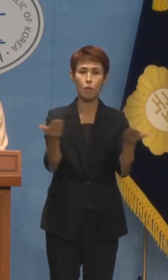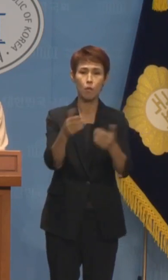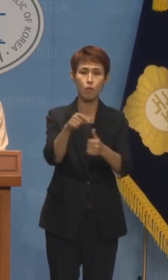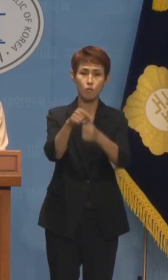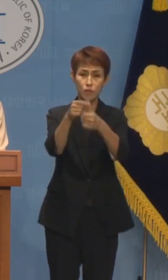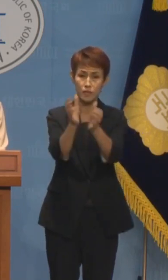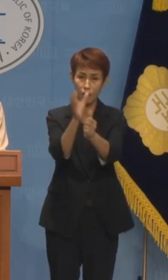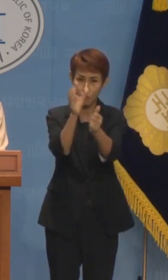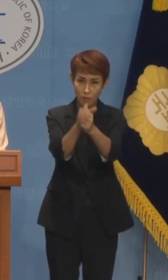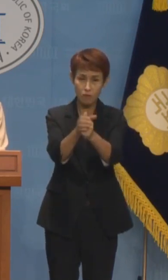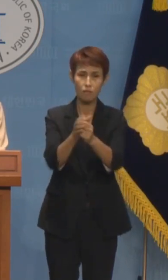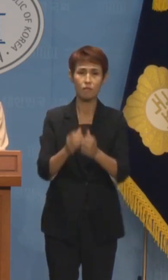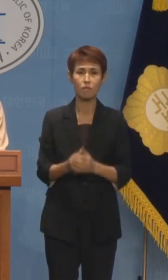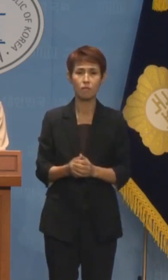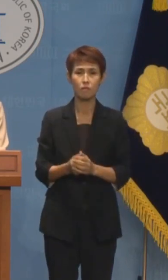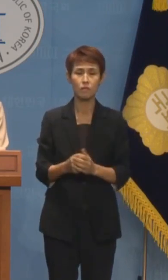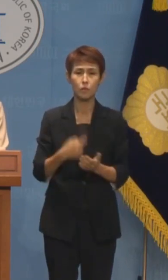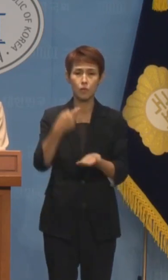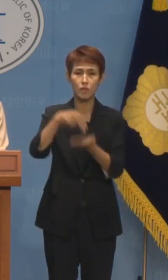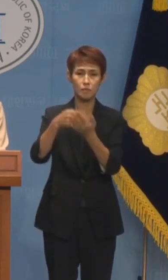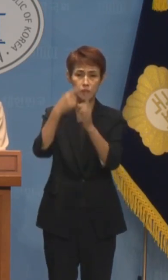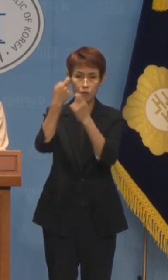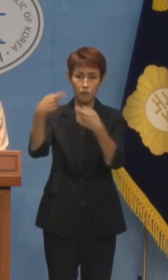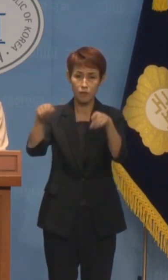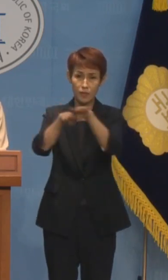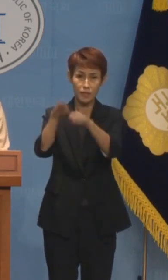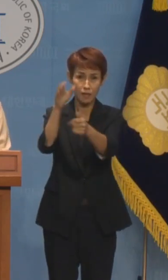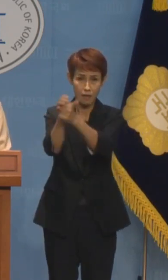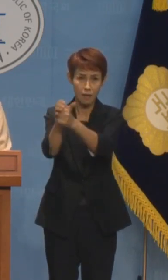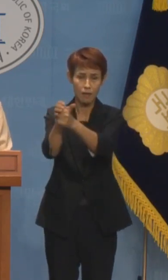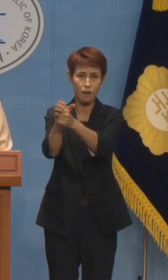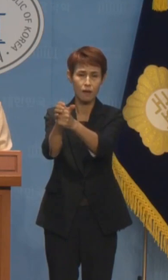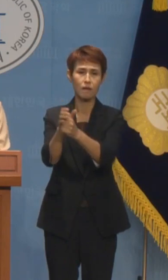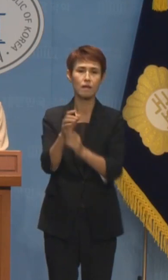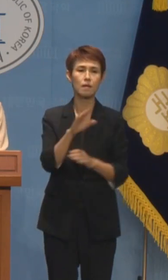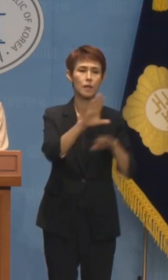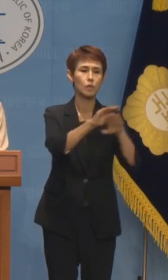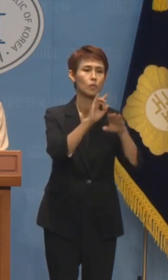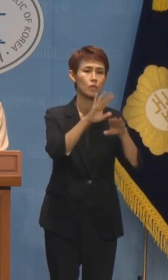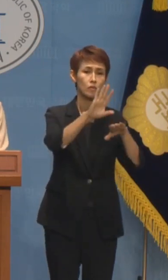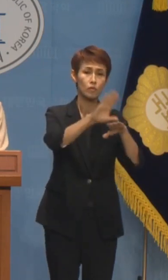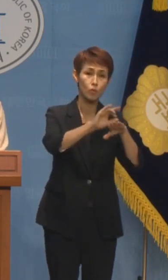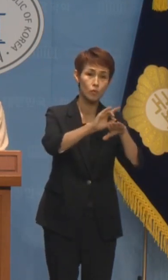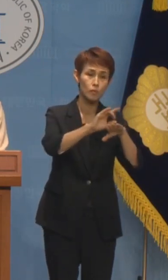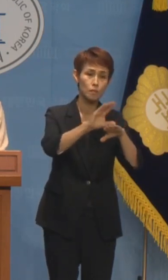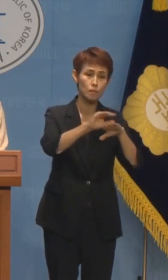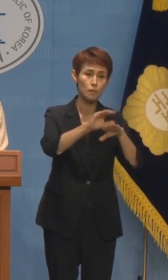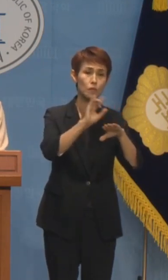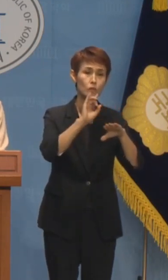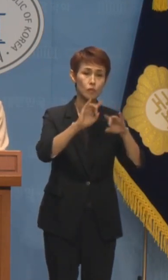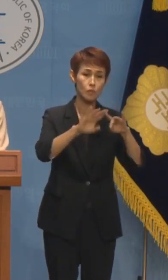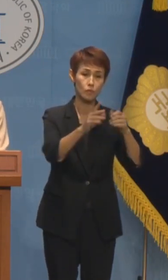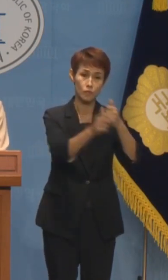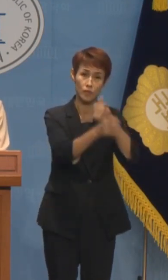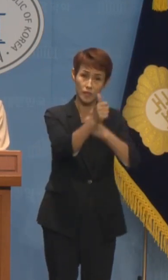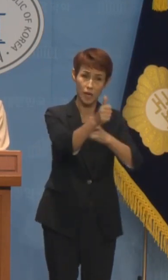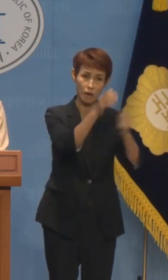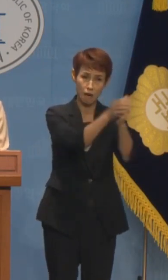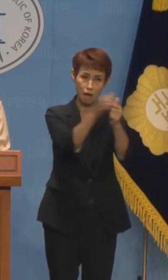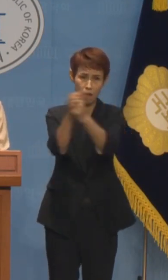장관 김형석 독립기념관장 이진숙 방송통신 위원장 등이 대표적입니다